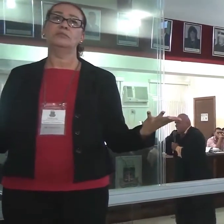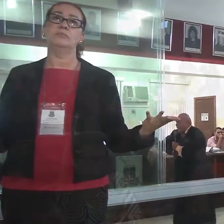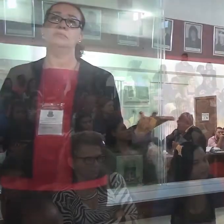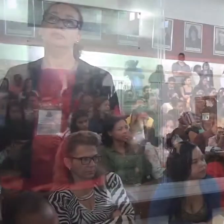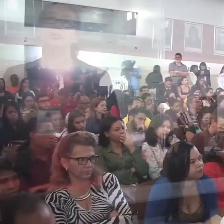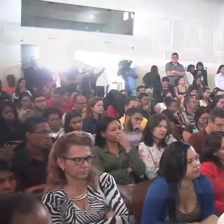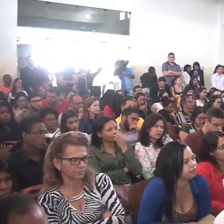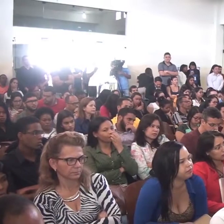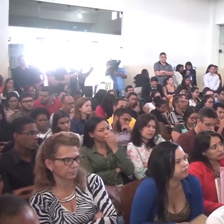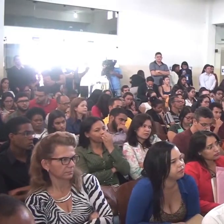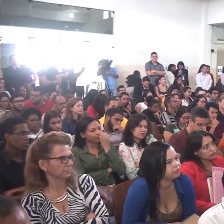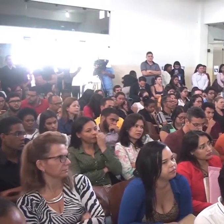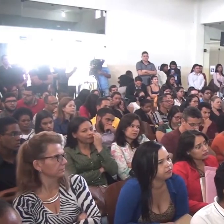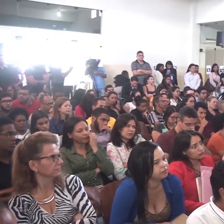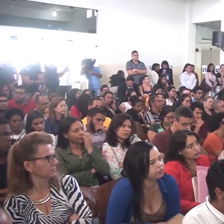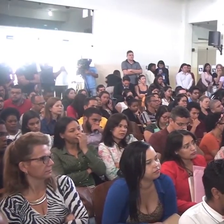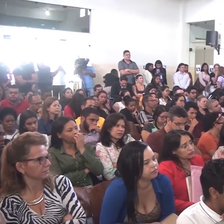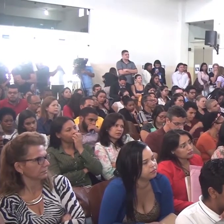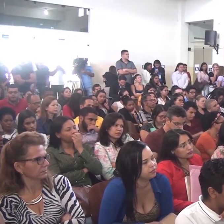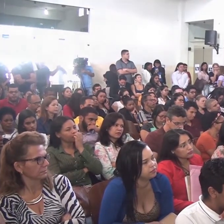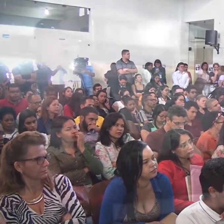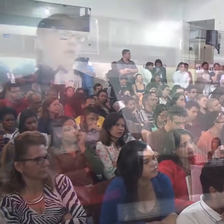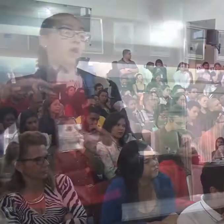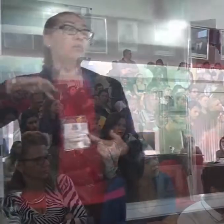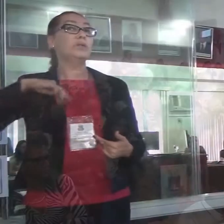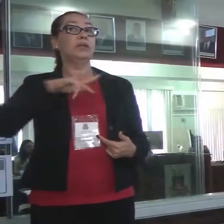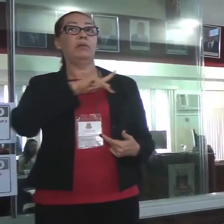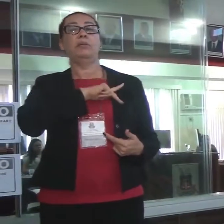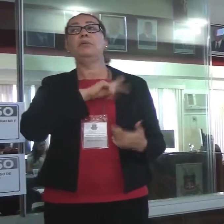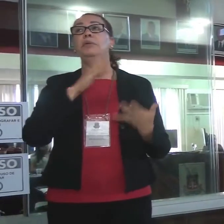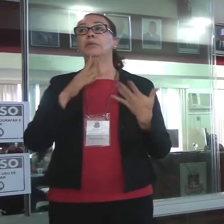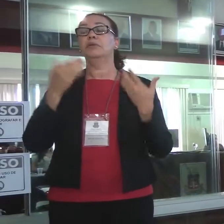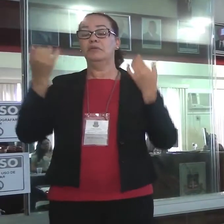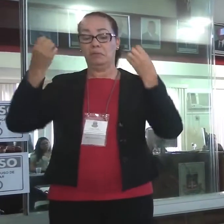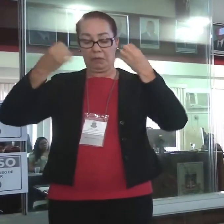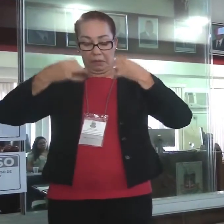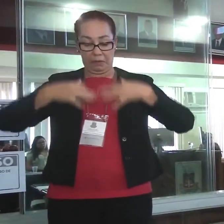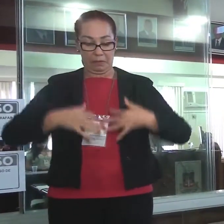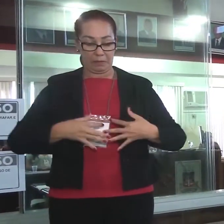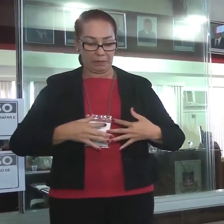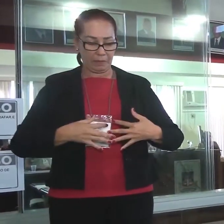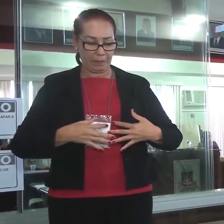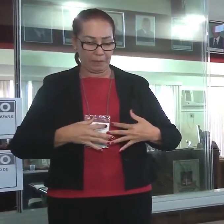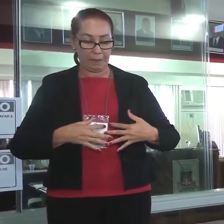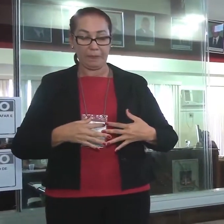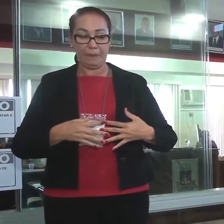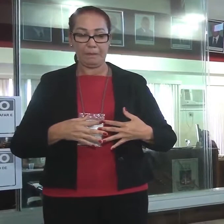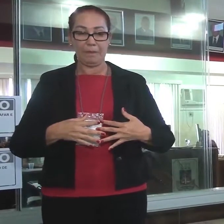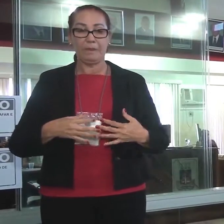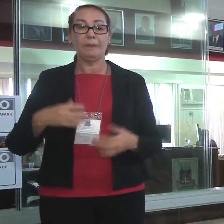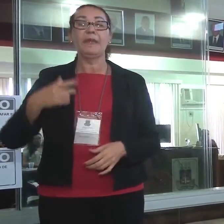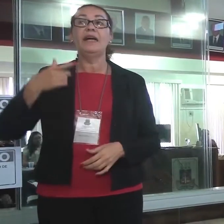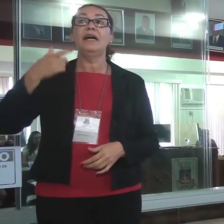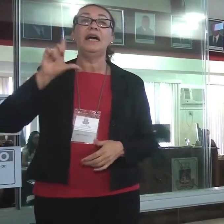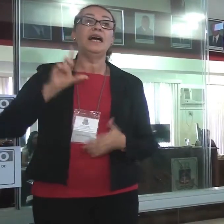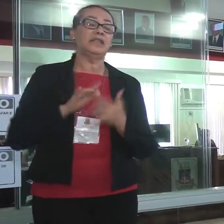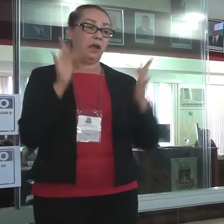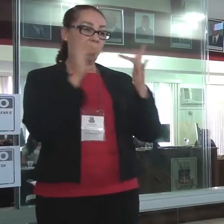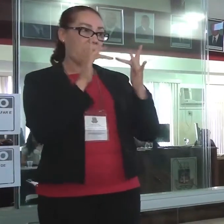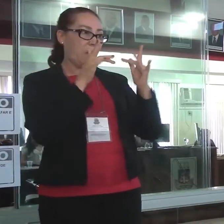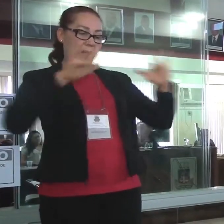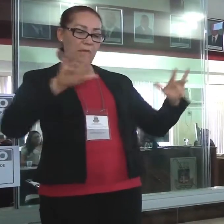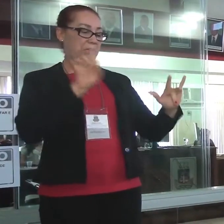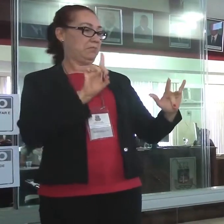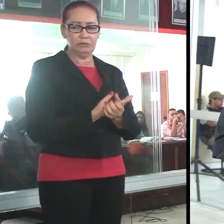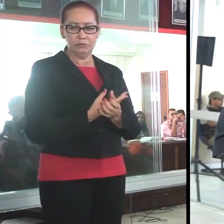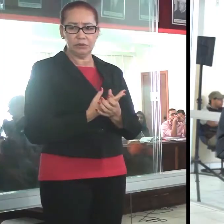caiu a testemunha. E agora, no instante do corpo, eu ouvi, mas antes, ele não me comportava. Isso